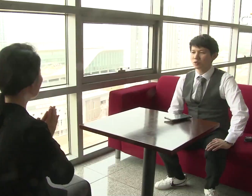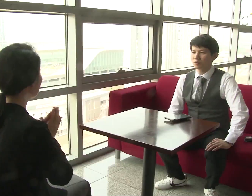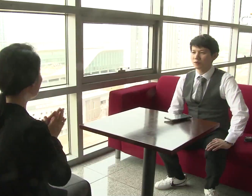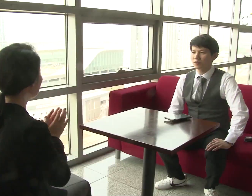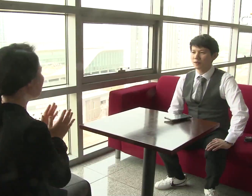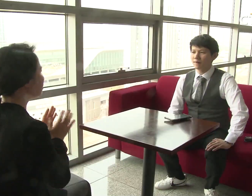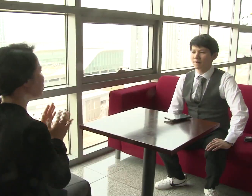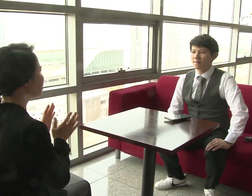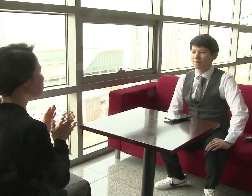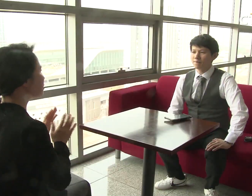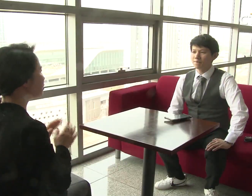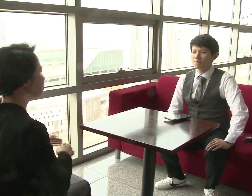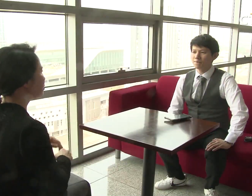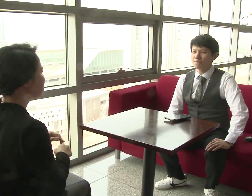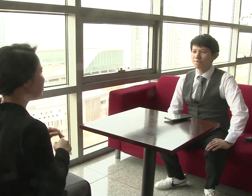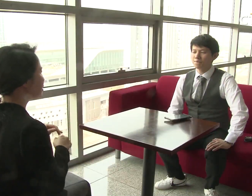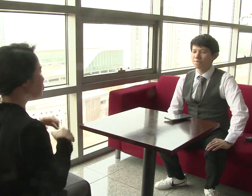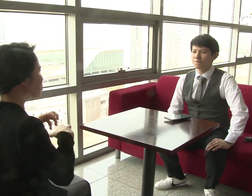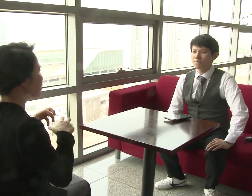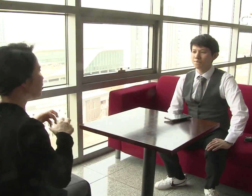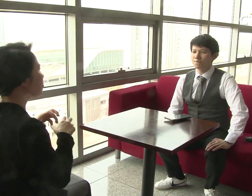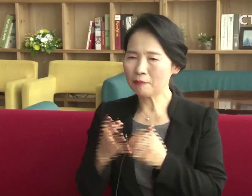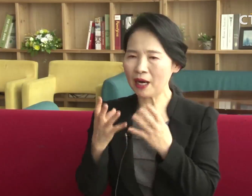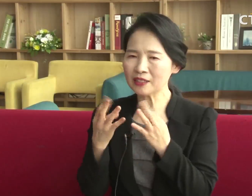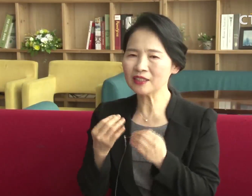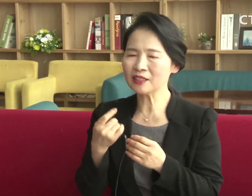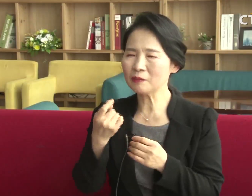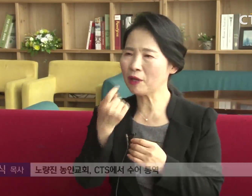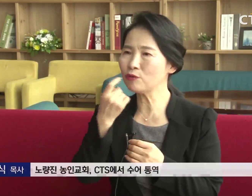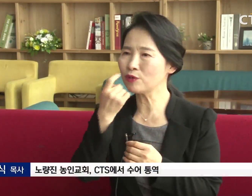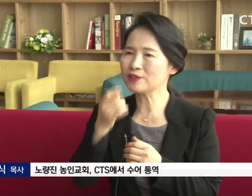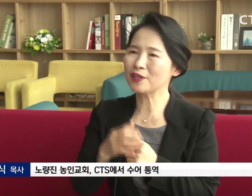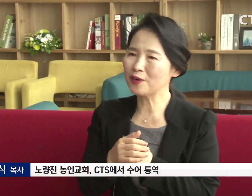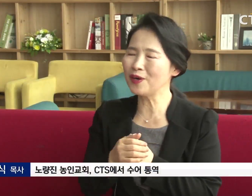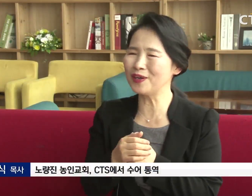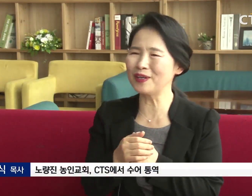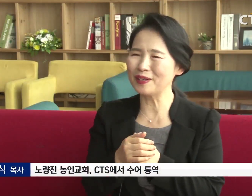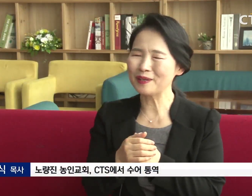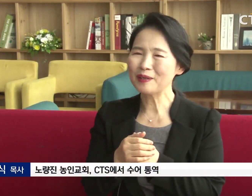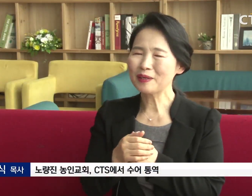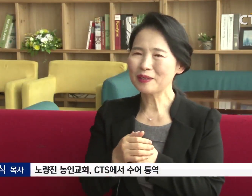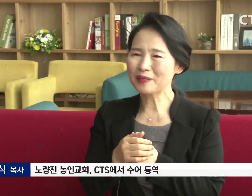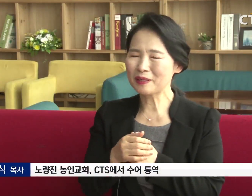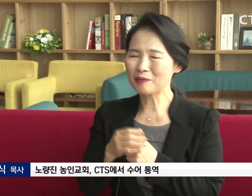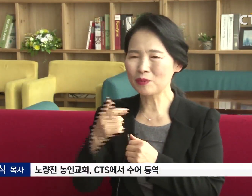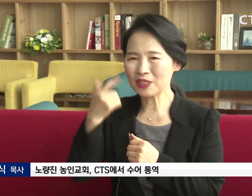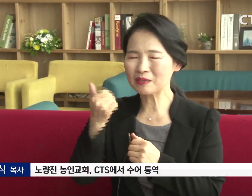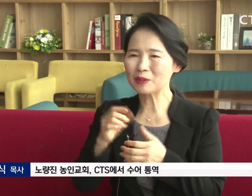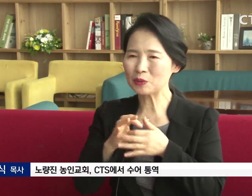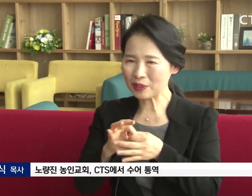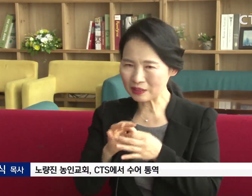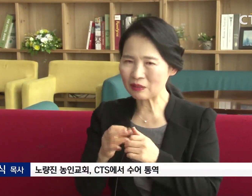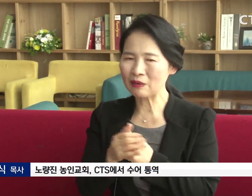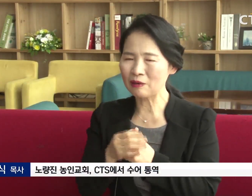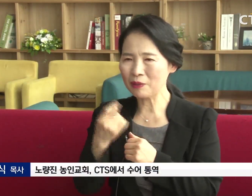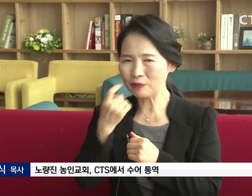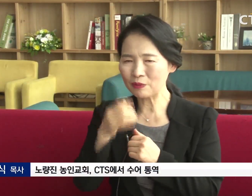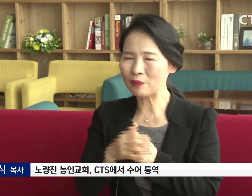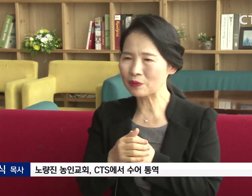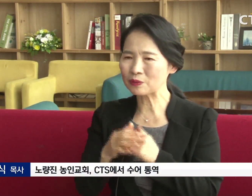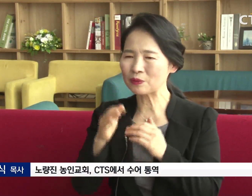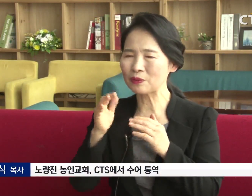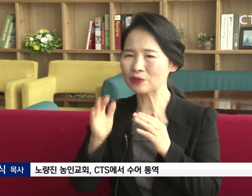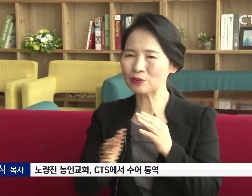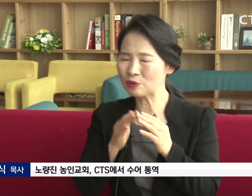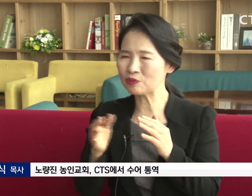다른 농인들도 경험하길 원했기 때문입니다. 많이 배우고 있어요. 네, 목사님을 통해서